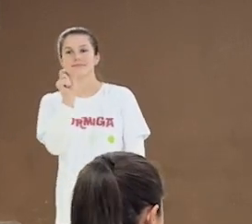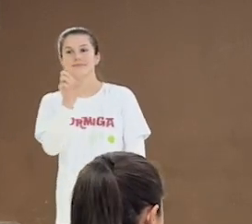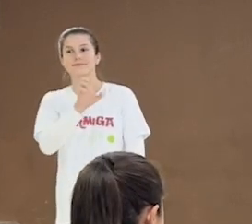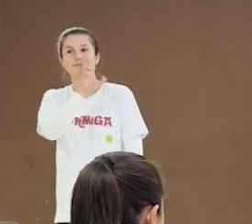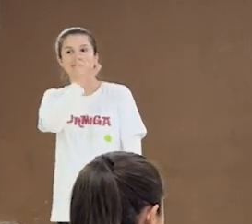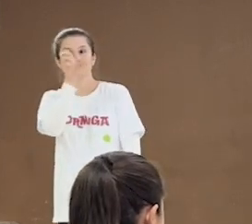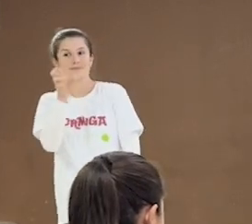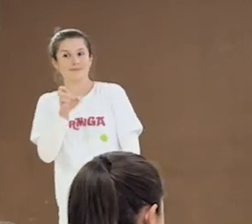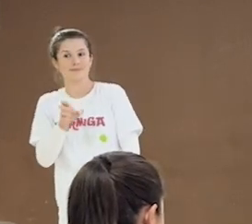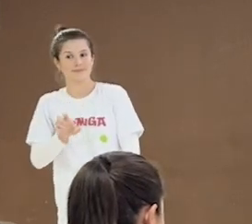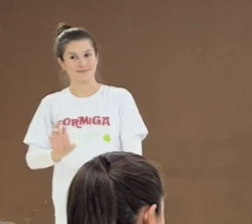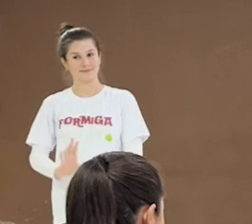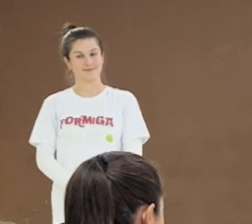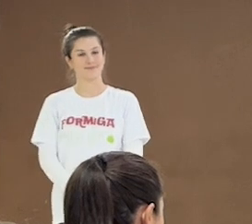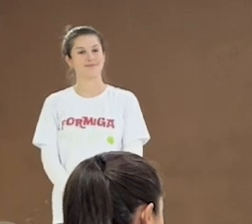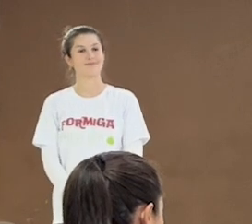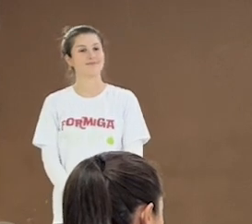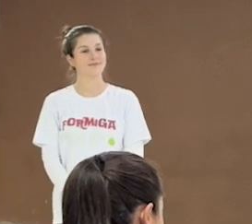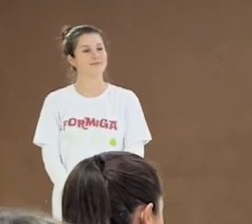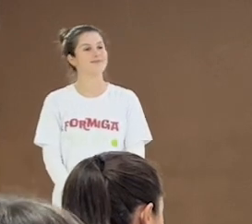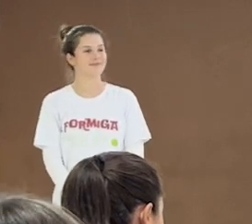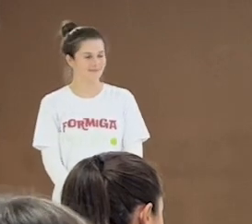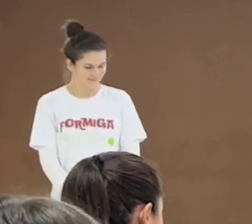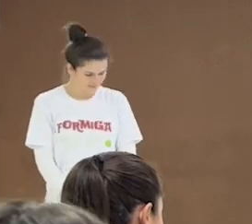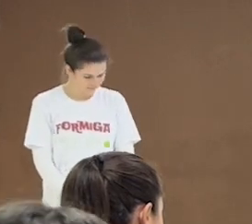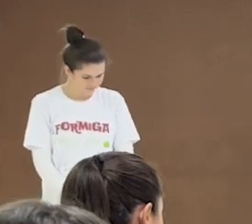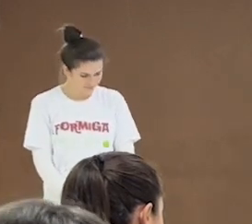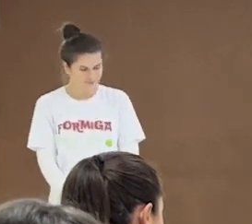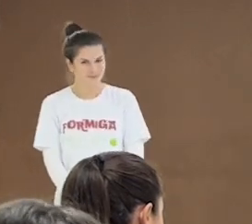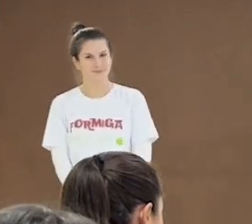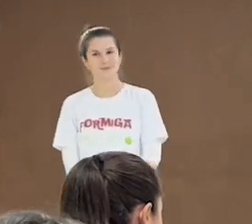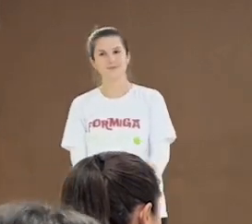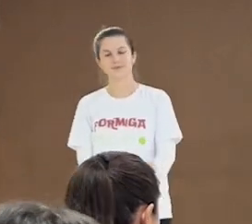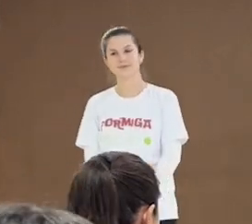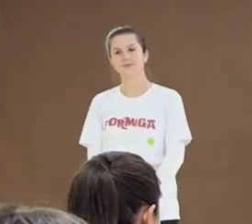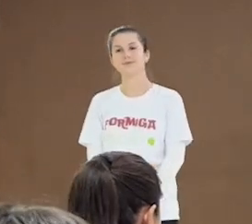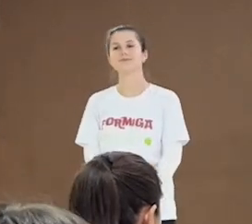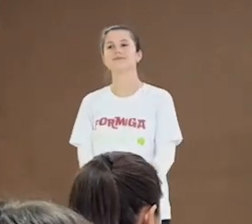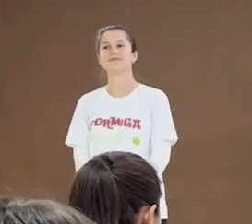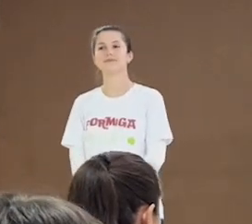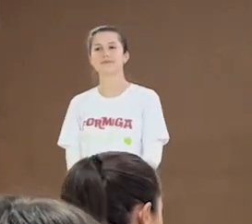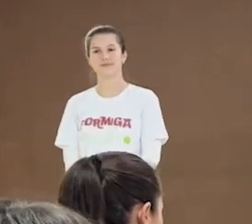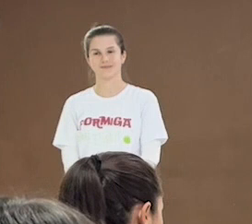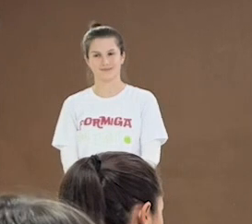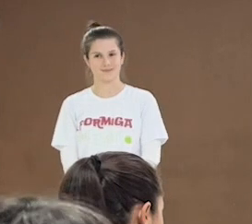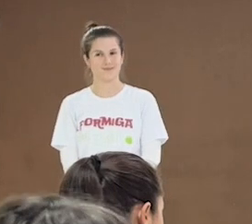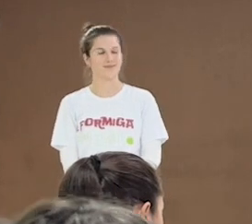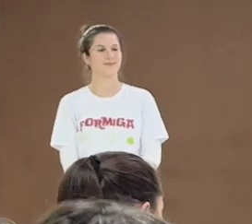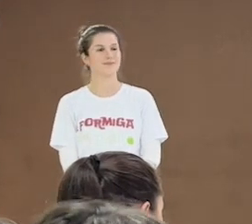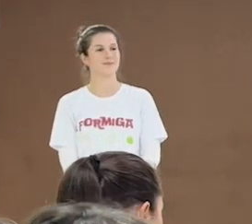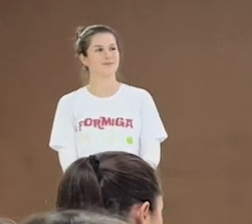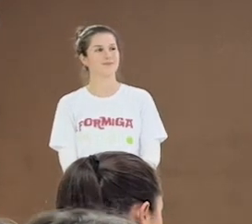é contemplado pela Lei de Incentivo à Cultura, do Ministério da Cultura, com patrocínio da Foz Chapecó e Colégio Curso Tamandaré,